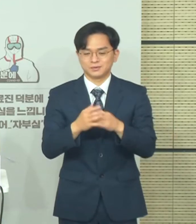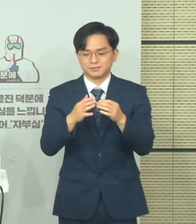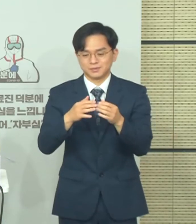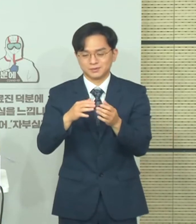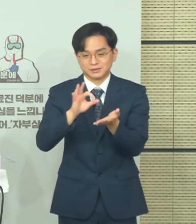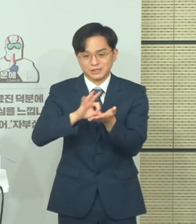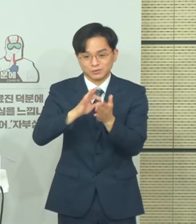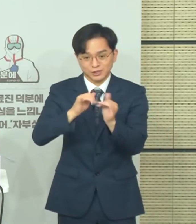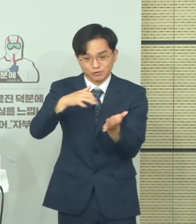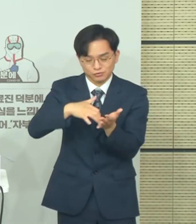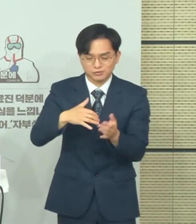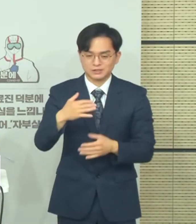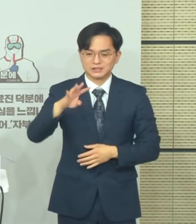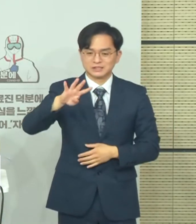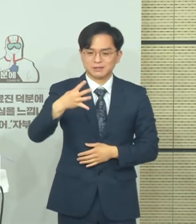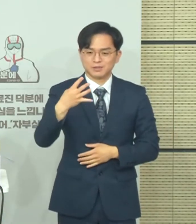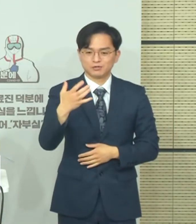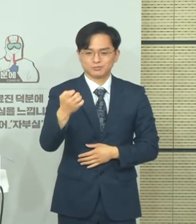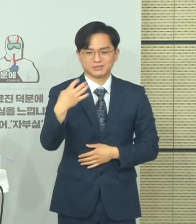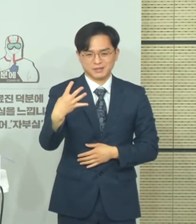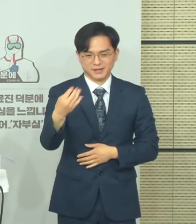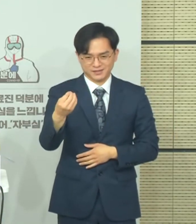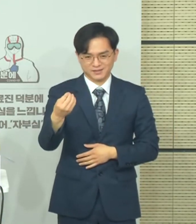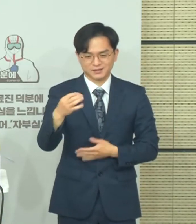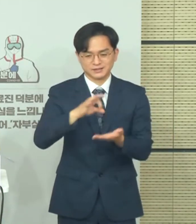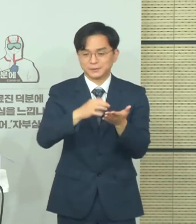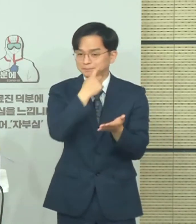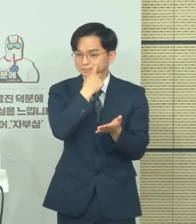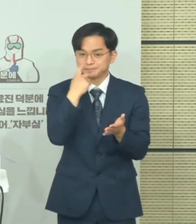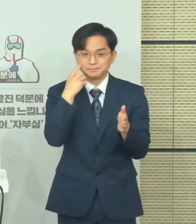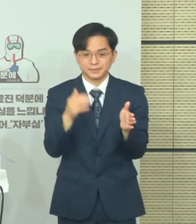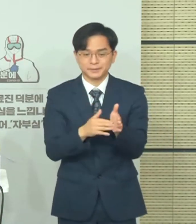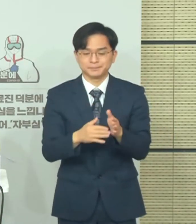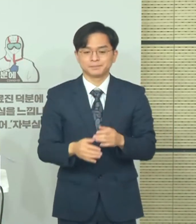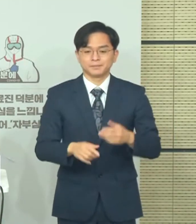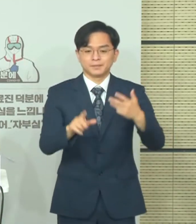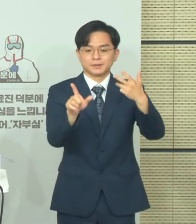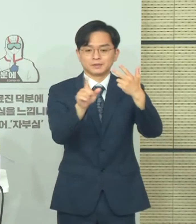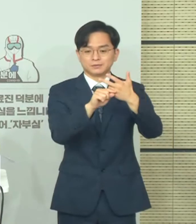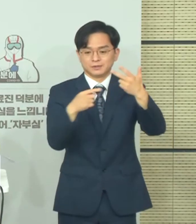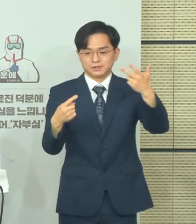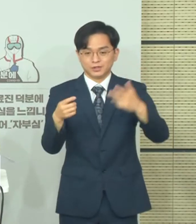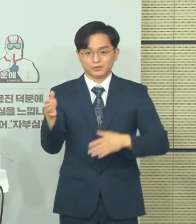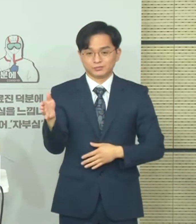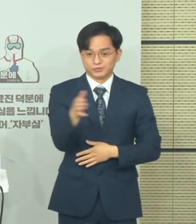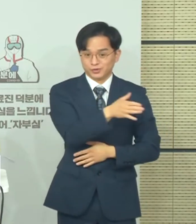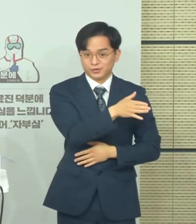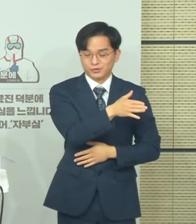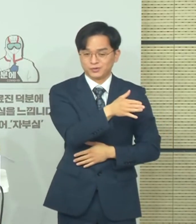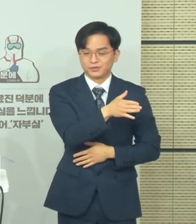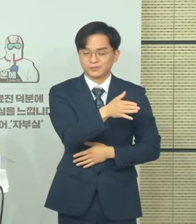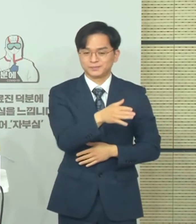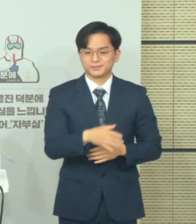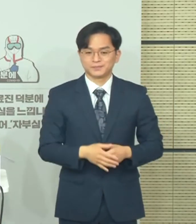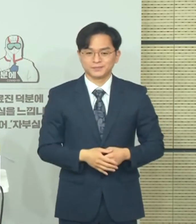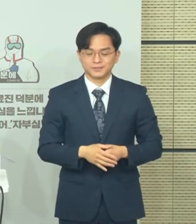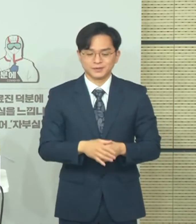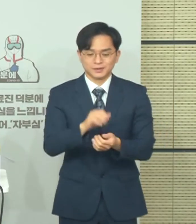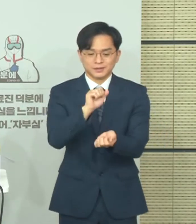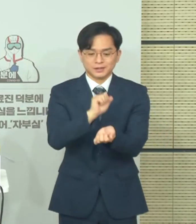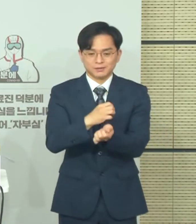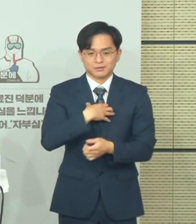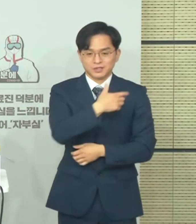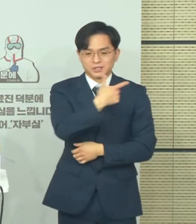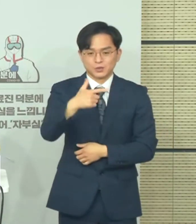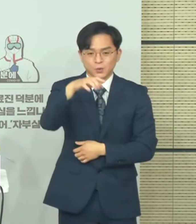이루어지도록 하고 있습니다 7월 1일부터 개도 기간이 종료되어 12개 고 겸 시스 른 전자 출입